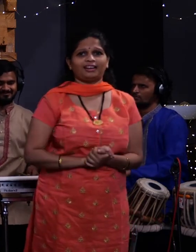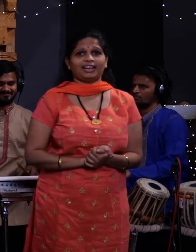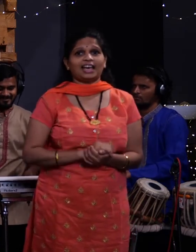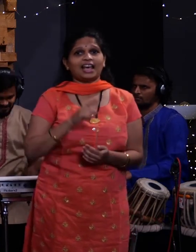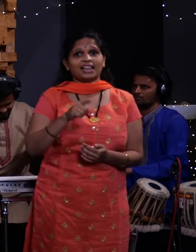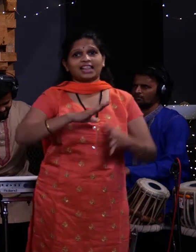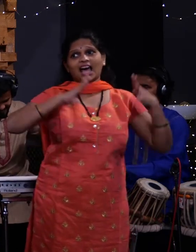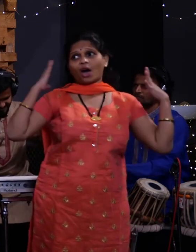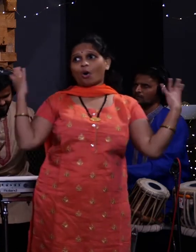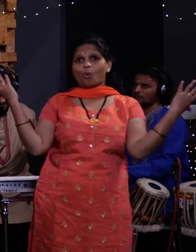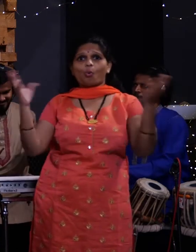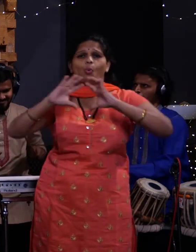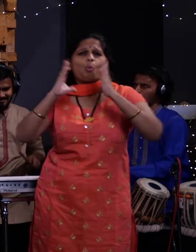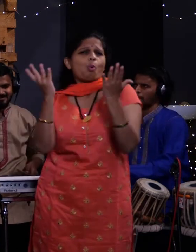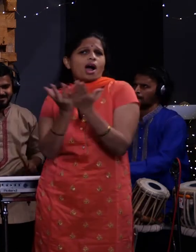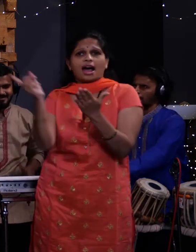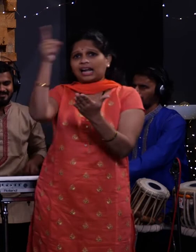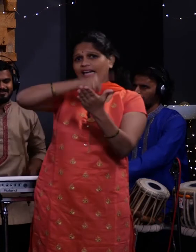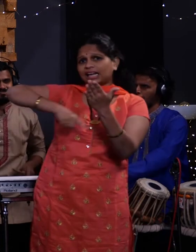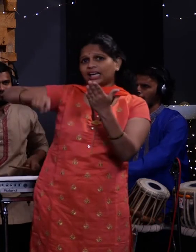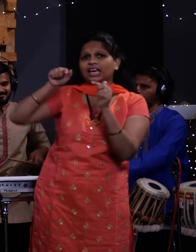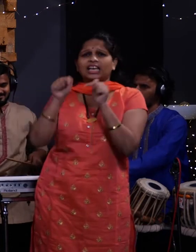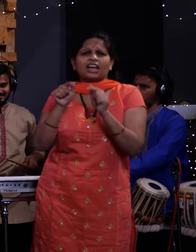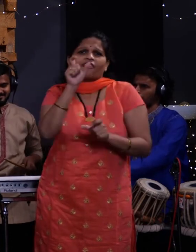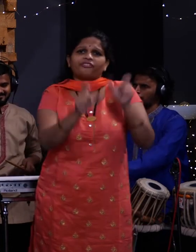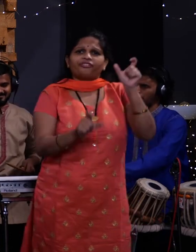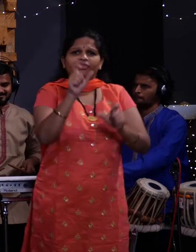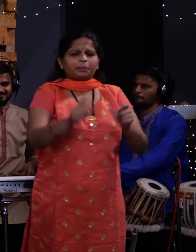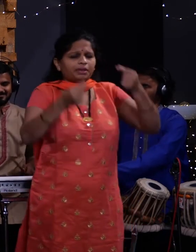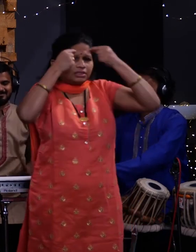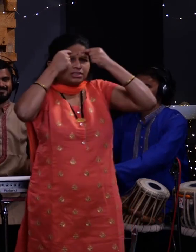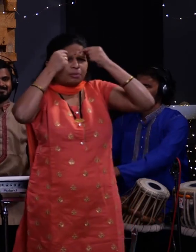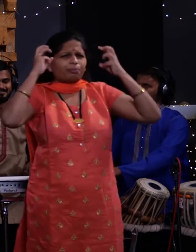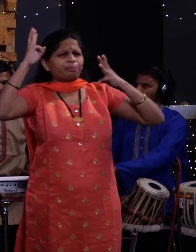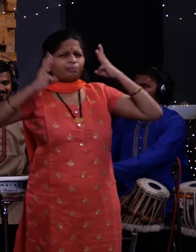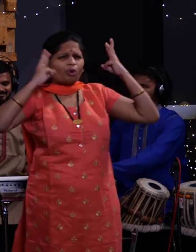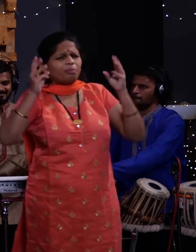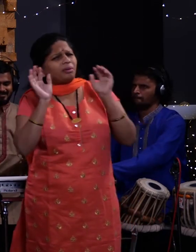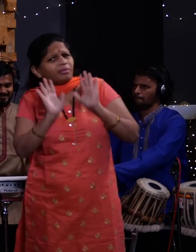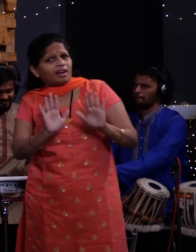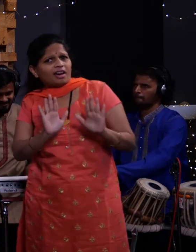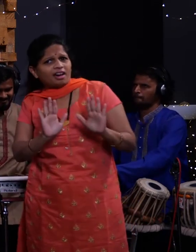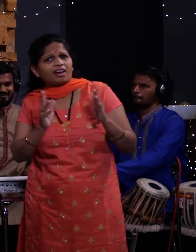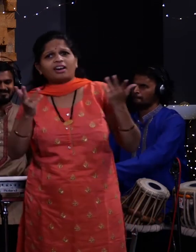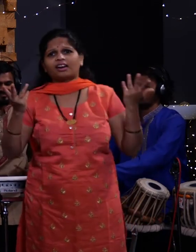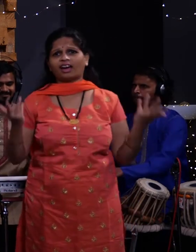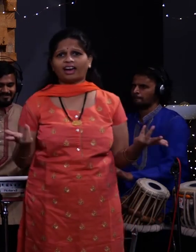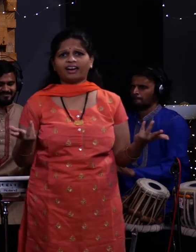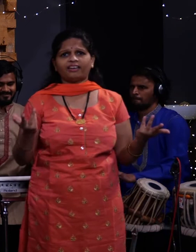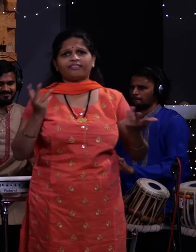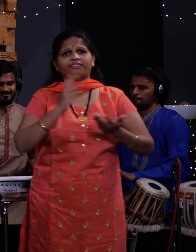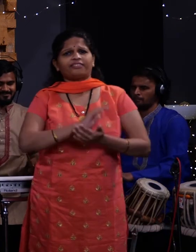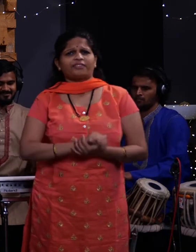सुल है जो कभी नहीं हुआ हो